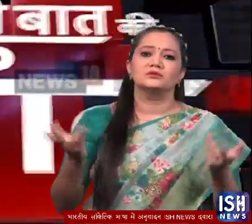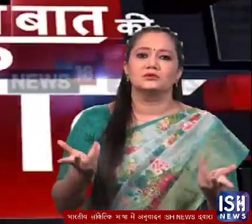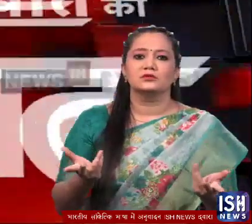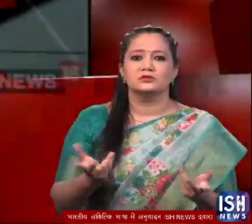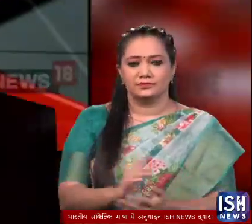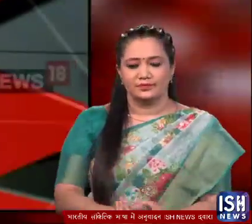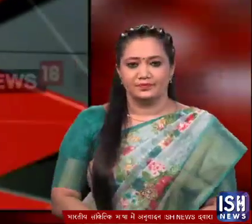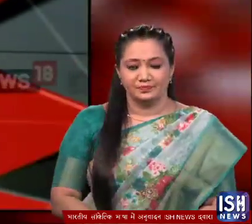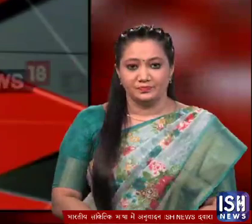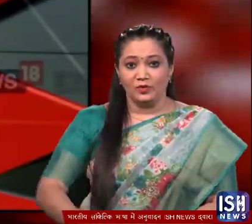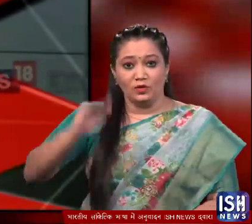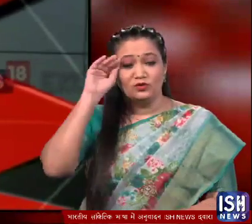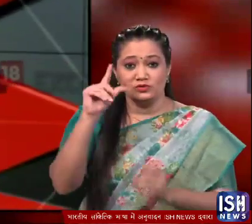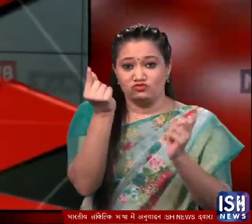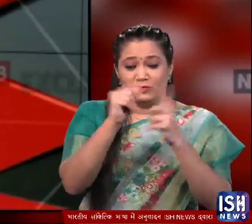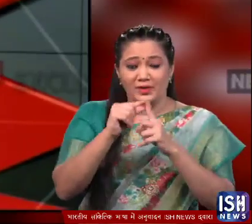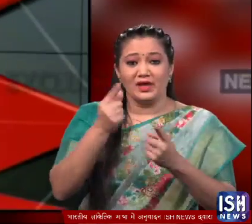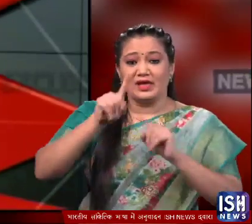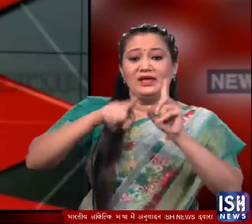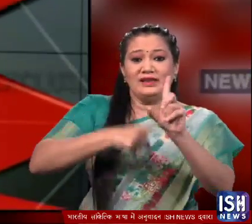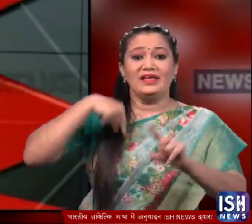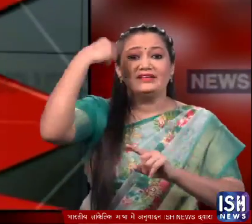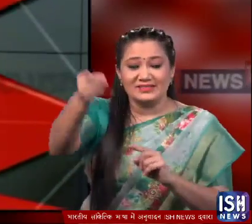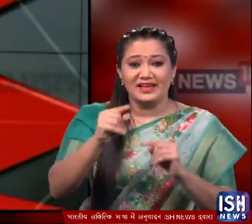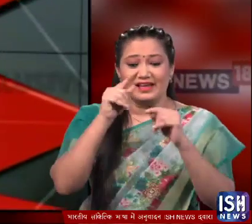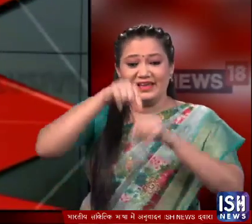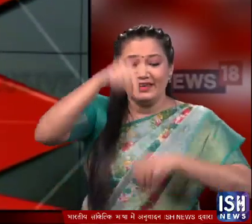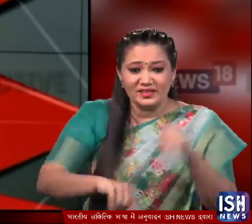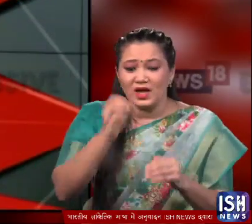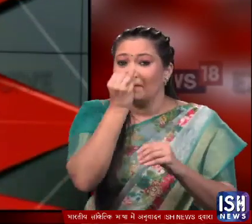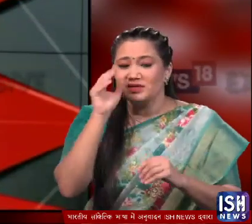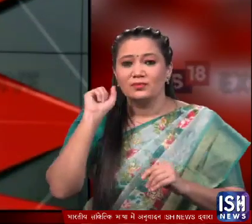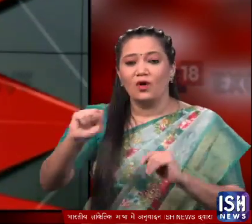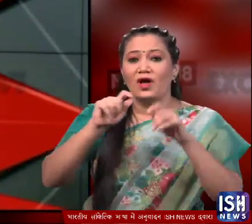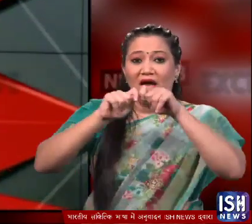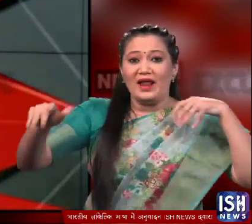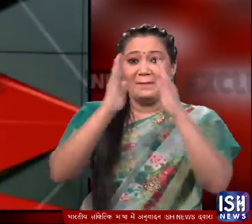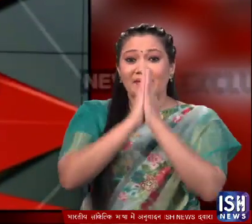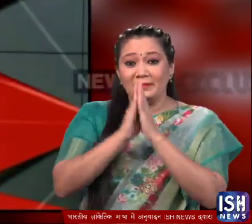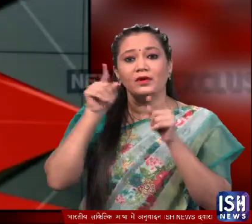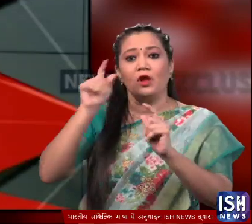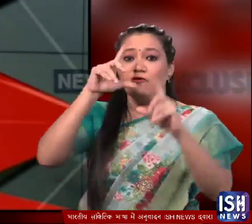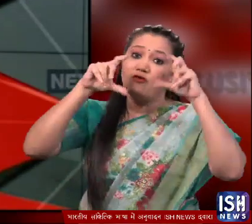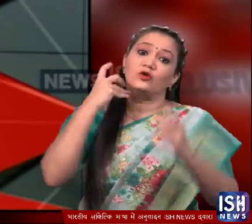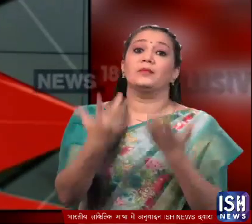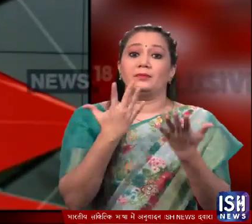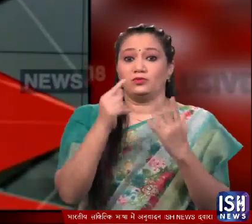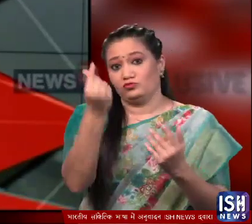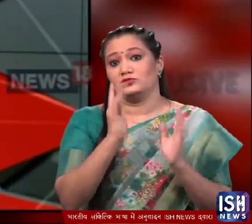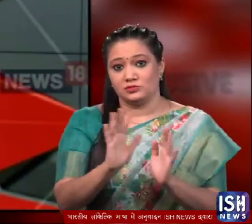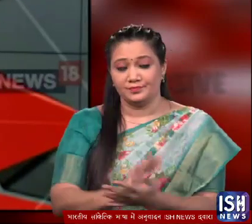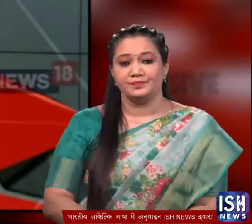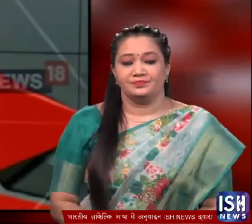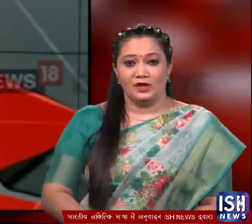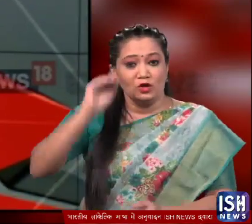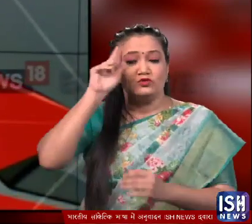देखा। खबर है कि यूपी में अगले साल होने वाले चुनाव में बीजेपी राम मंदिर की तस्वीर का इस्तेमाल कर सकती है। न्यूज़